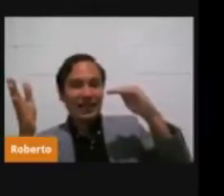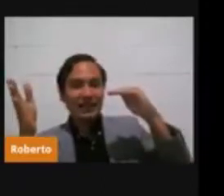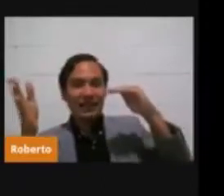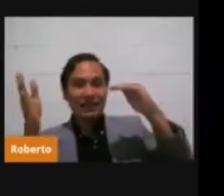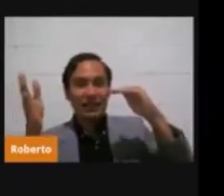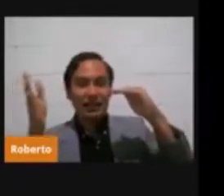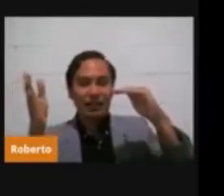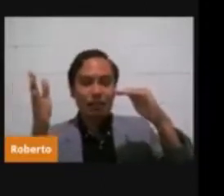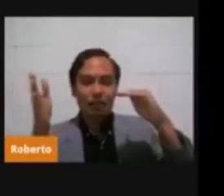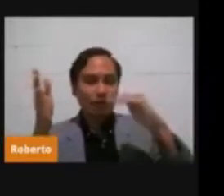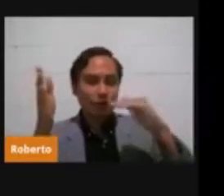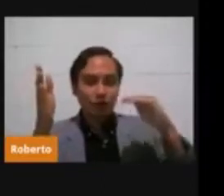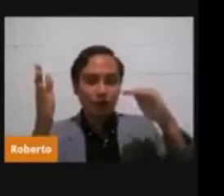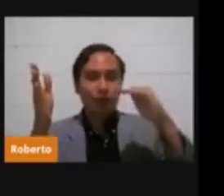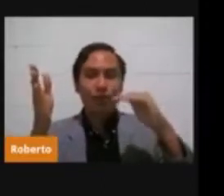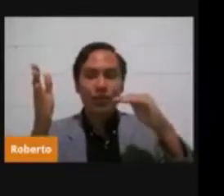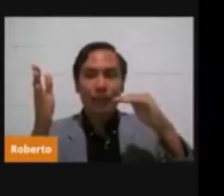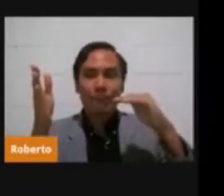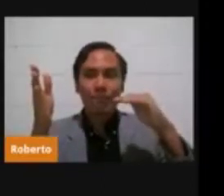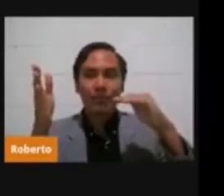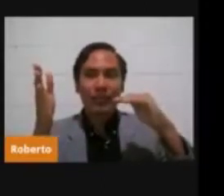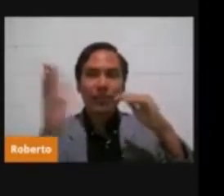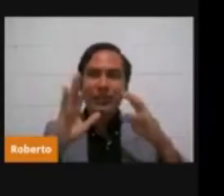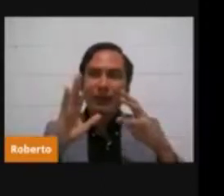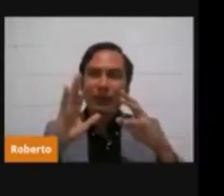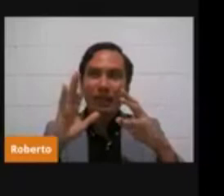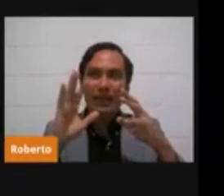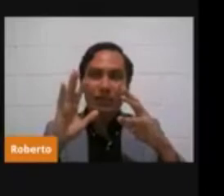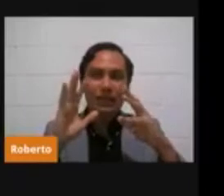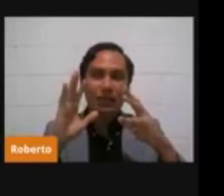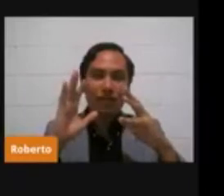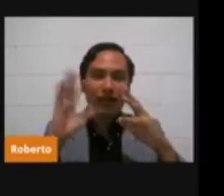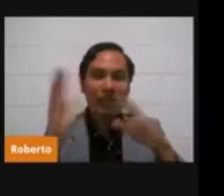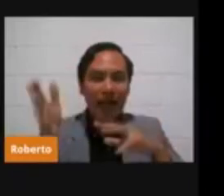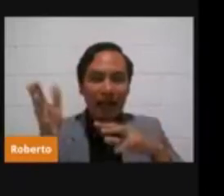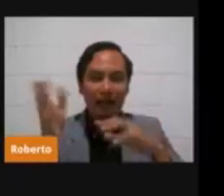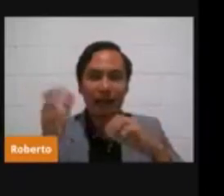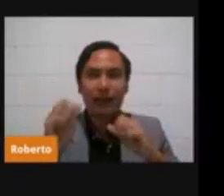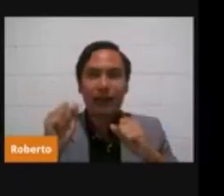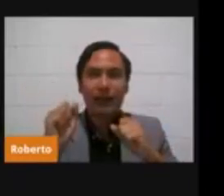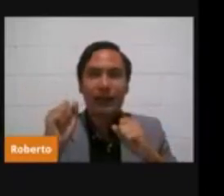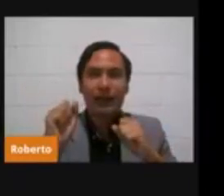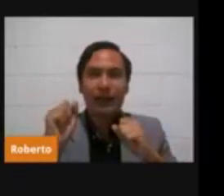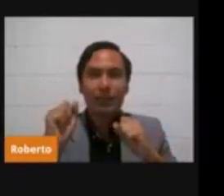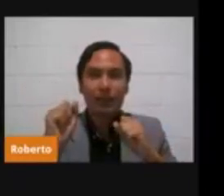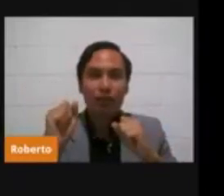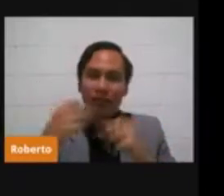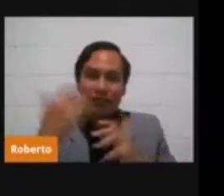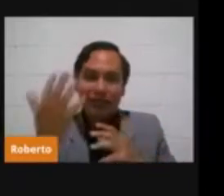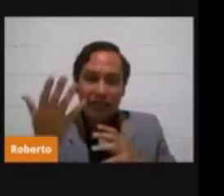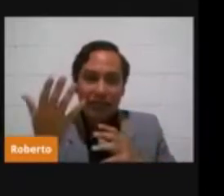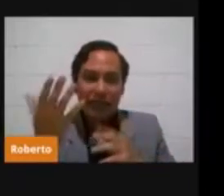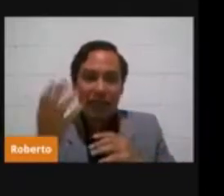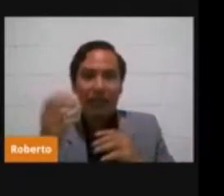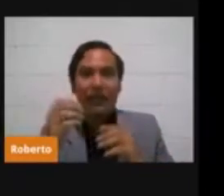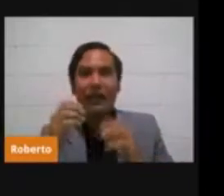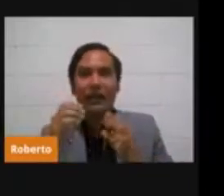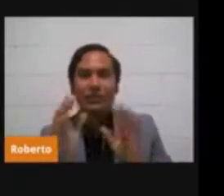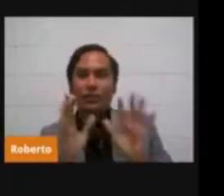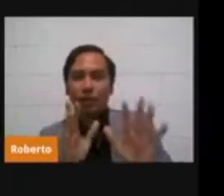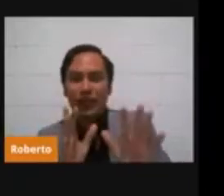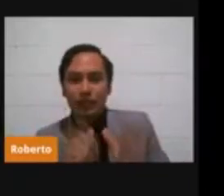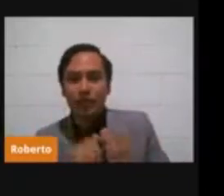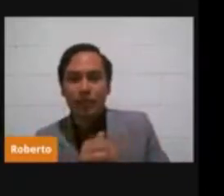este estándar, como somos nosotros, entonces vemos a esa persona rara. Como es diferente,